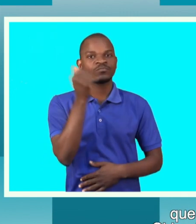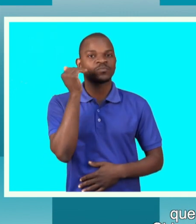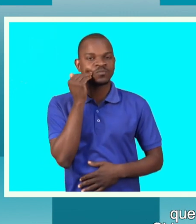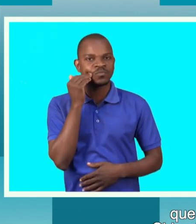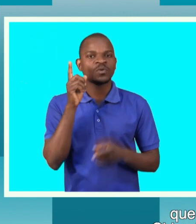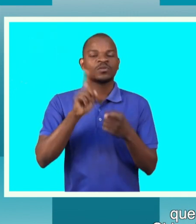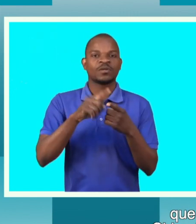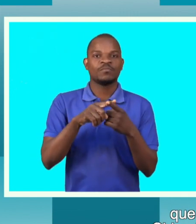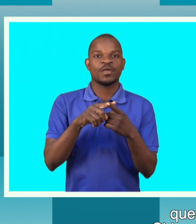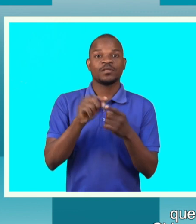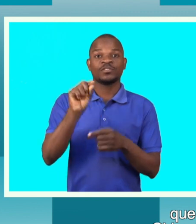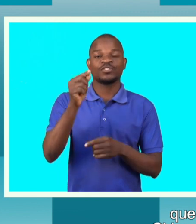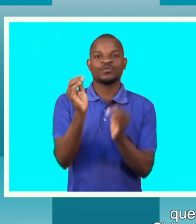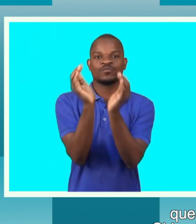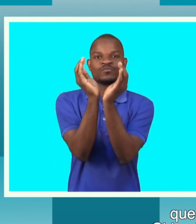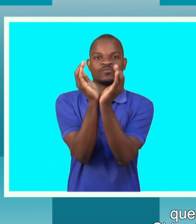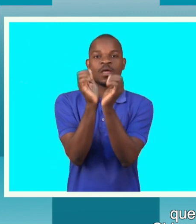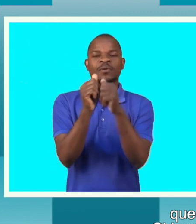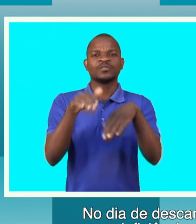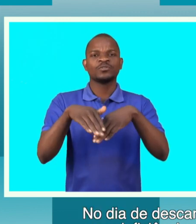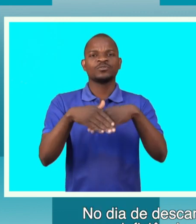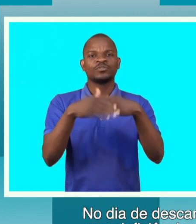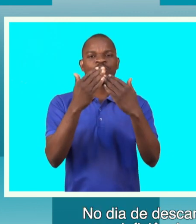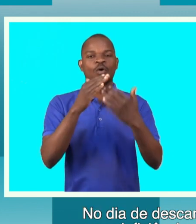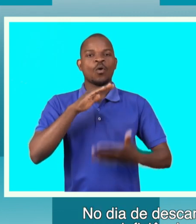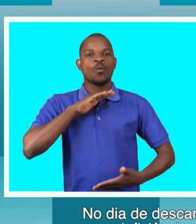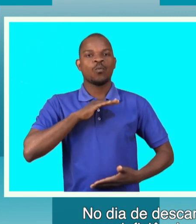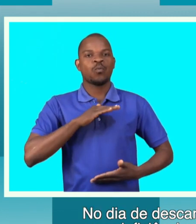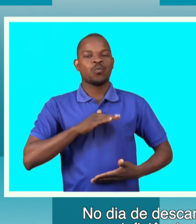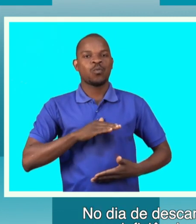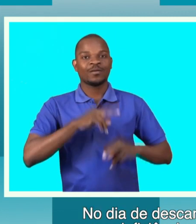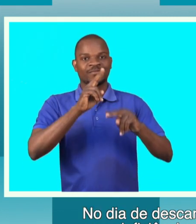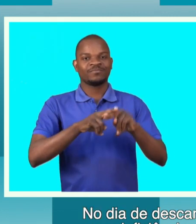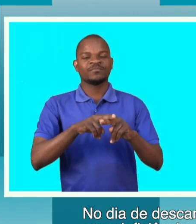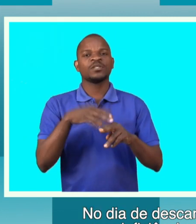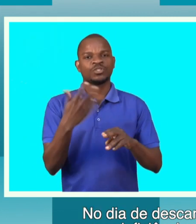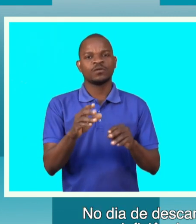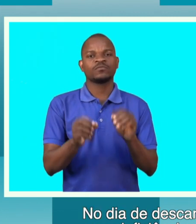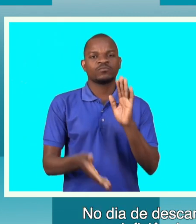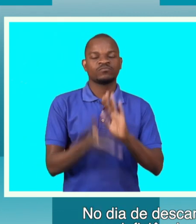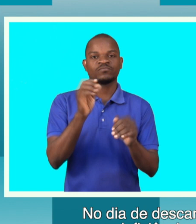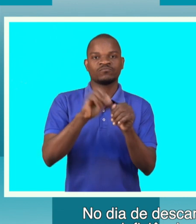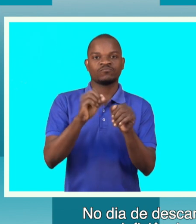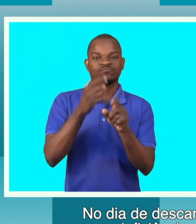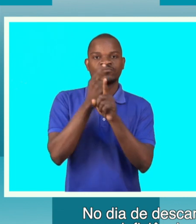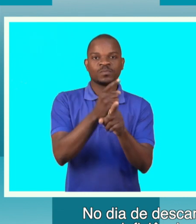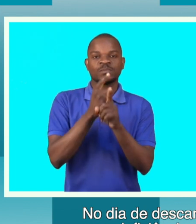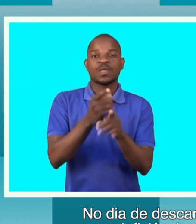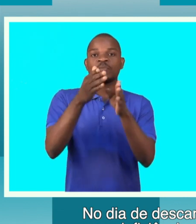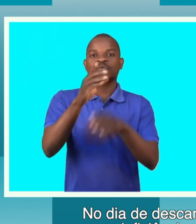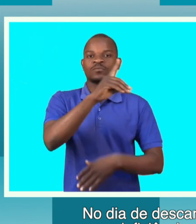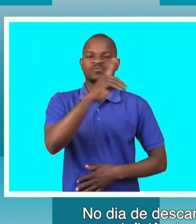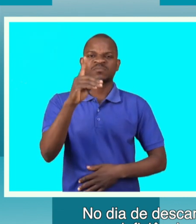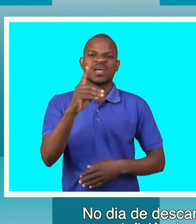do Chimoio e município de Gondola, no dia de descanso houve modalidades para pessoas com deficiência que foram